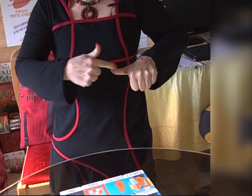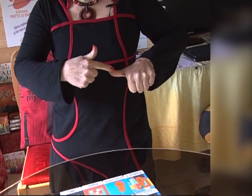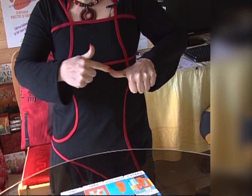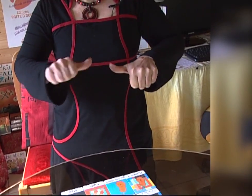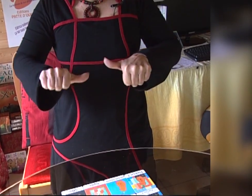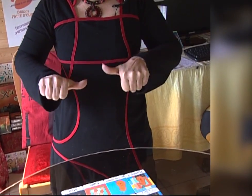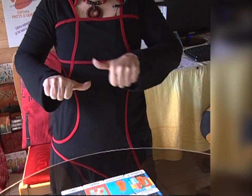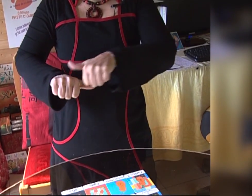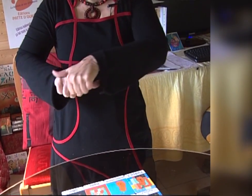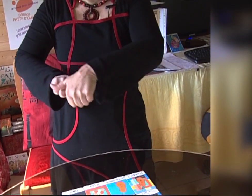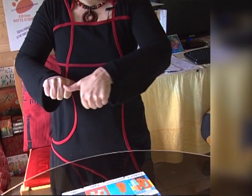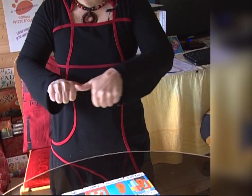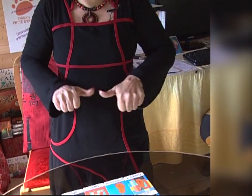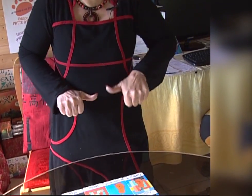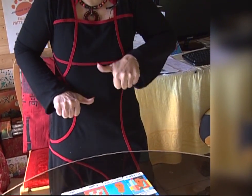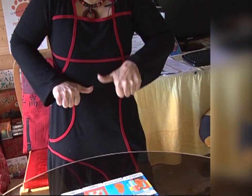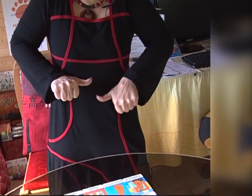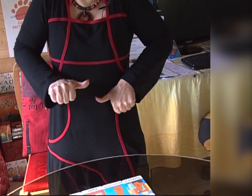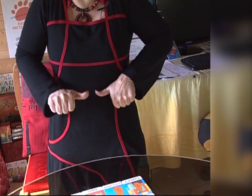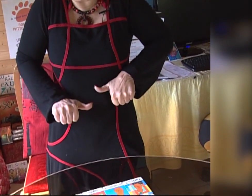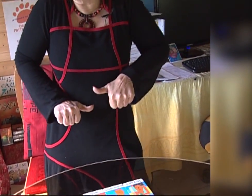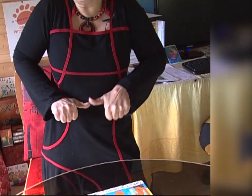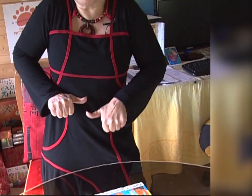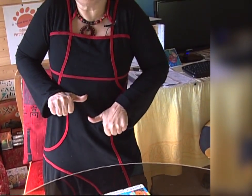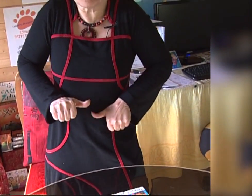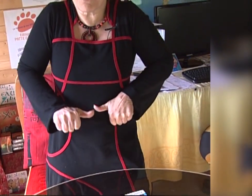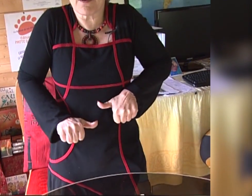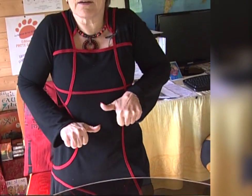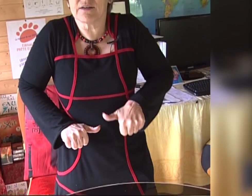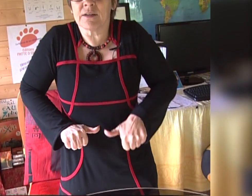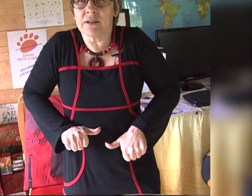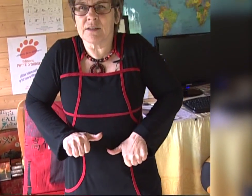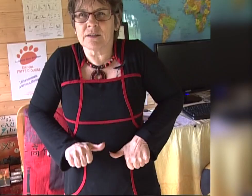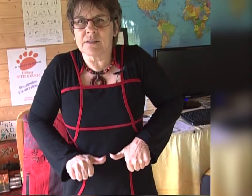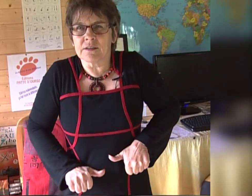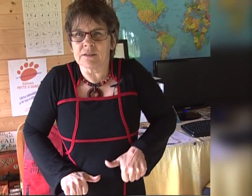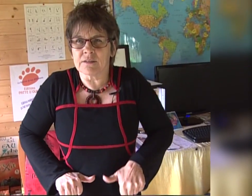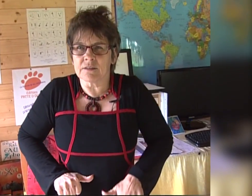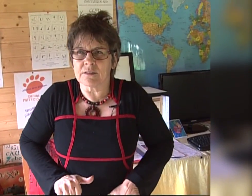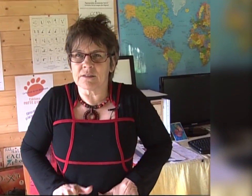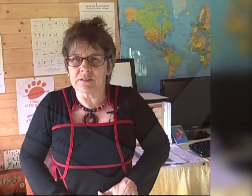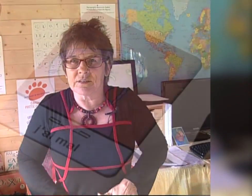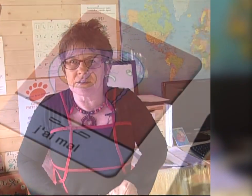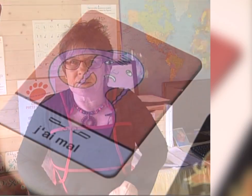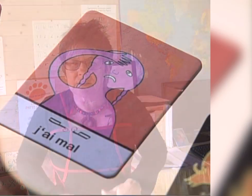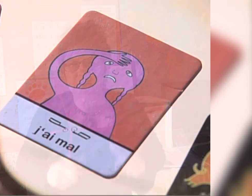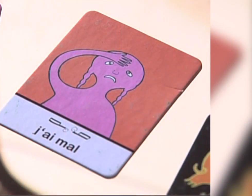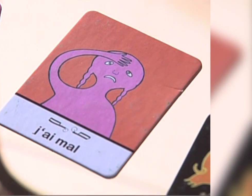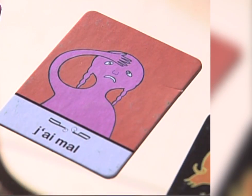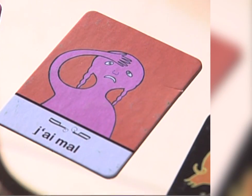mieux le français. Parce qu'ils vont apprendre les mots français. C'est vraiment un bon moyen d'apprendre des choses. C'est vraiment très agréable d'apprendre quelque chose sur un sujet